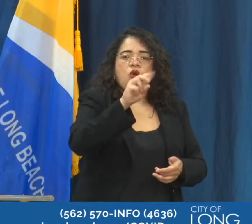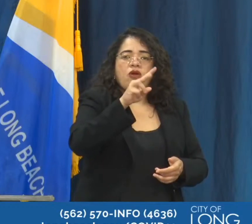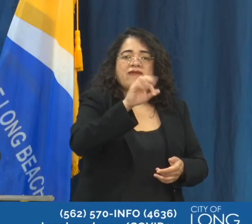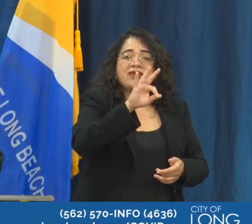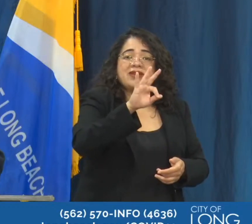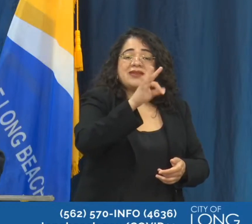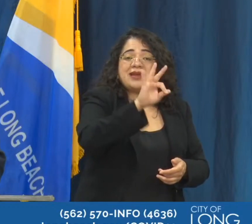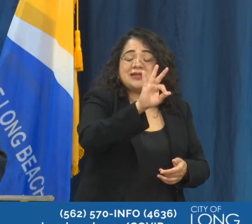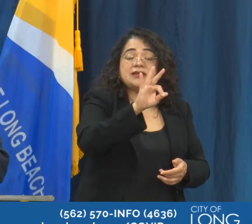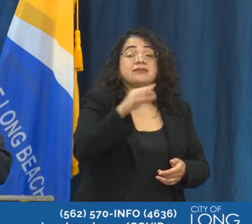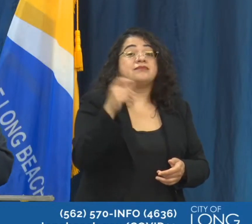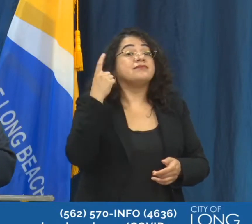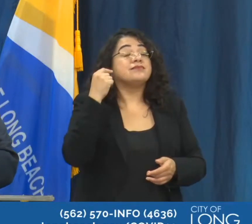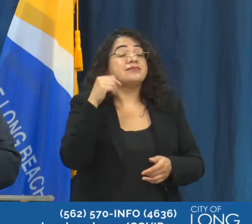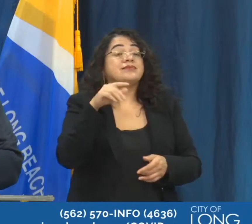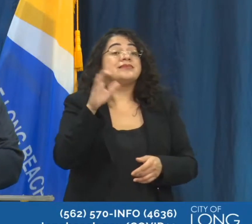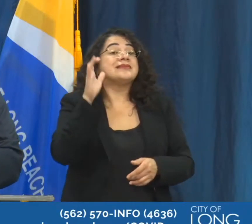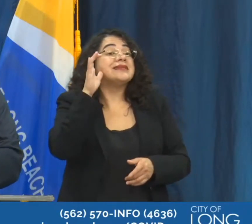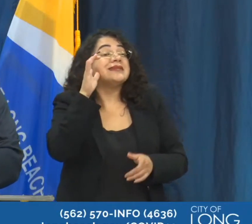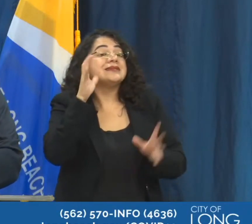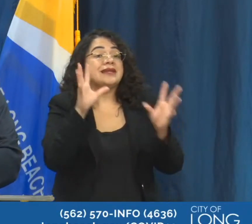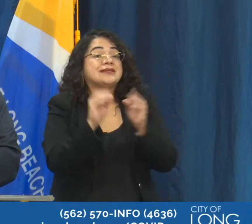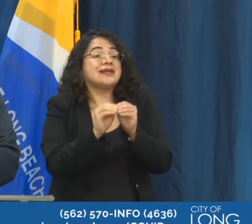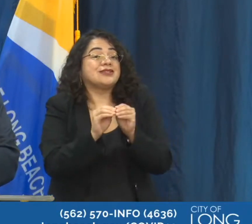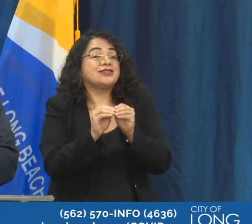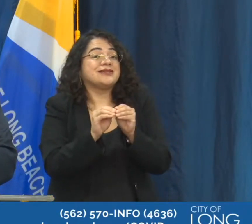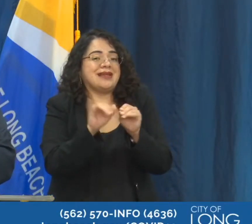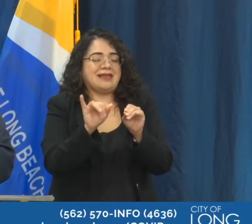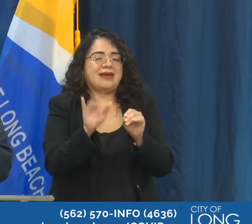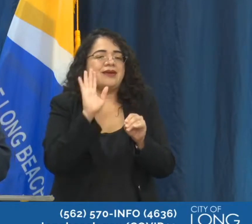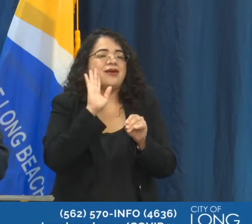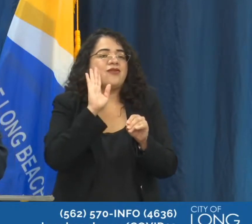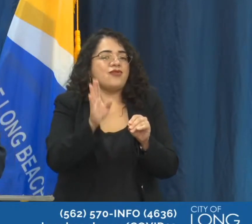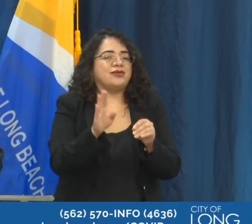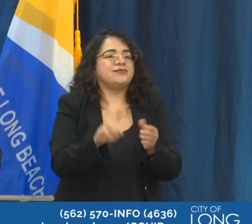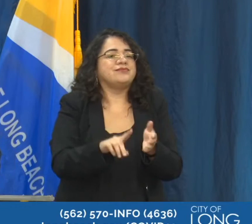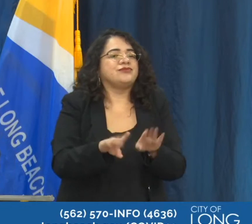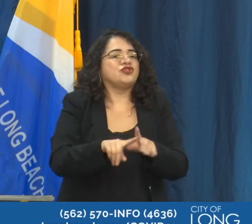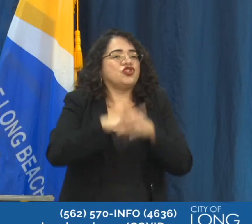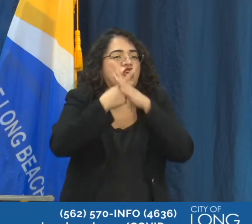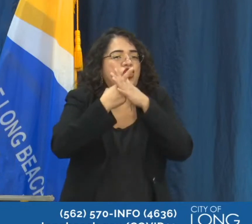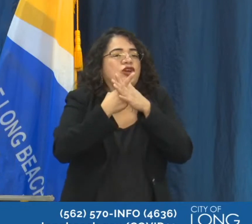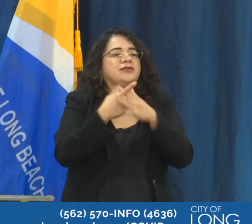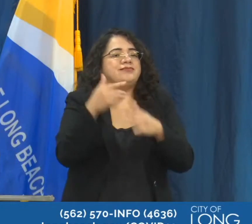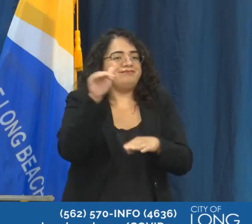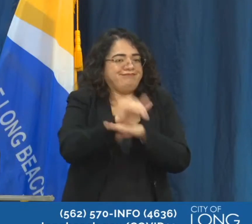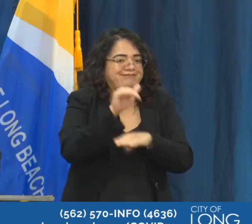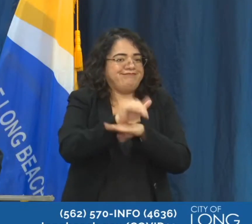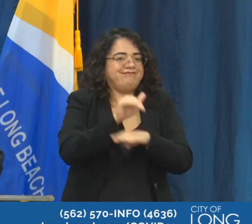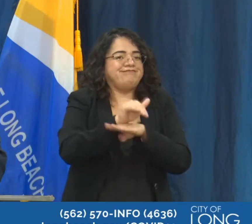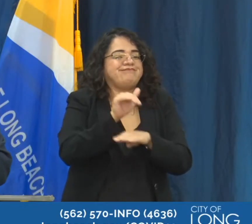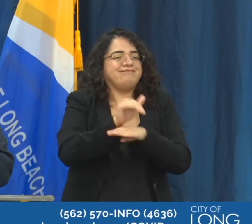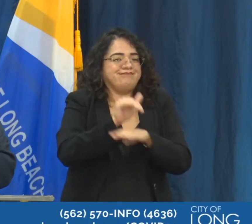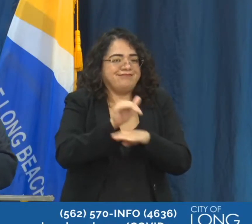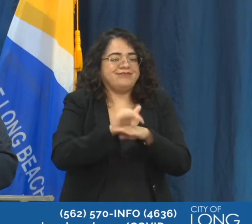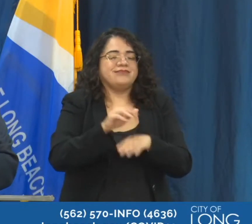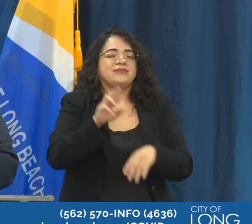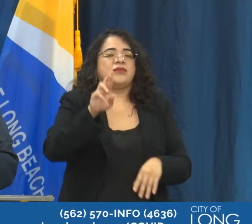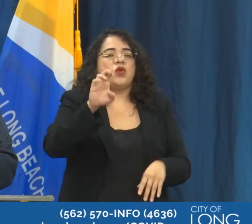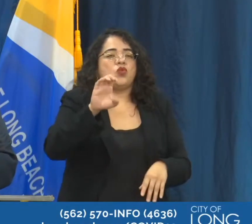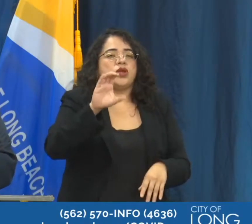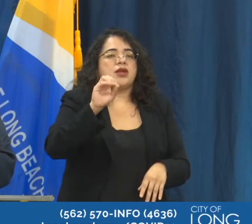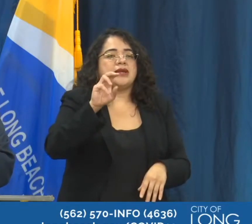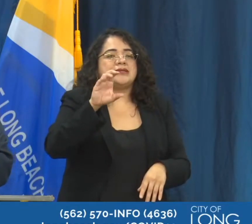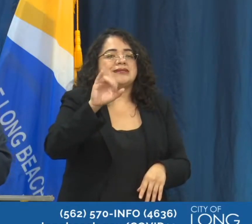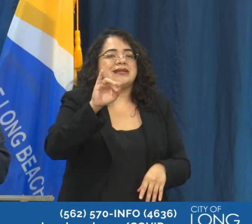reconciliación sabemos que hablamos un poco de esto el lunes queremos mencionar que esta noche este organizamos la primera de